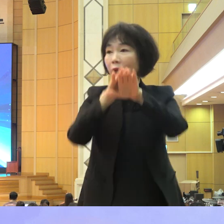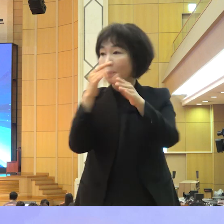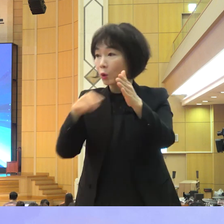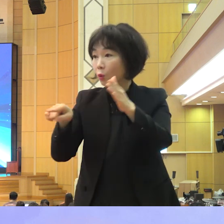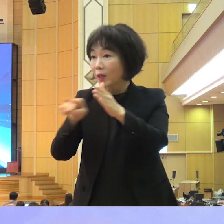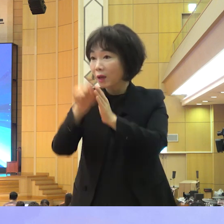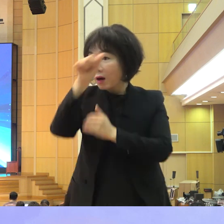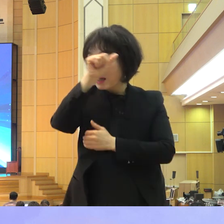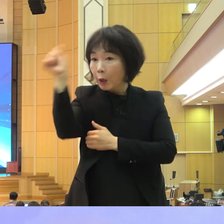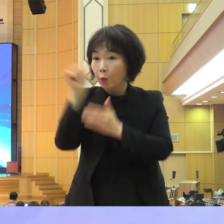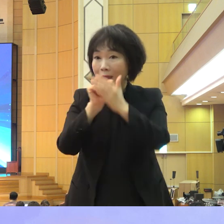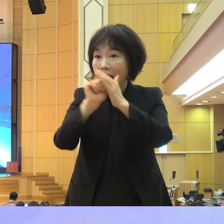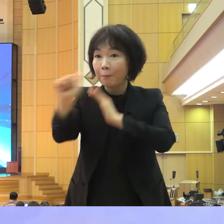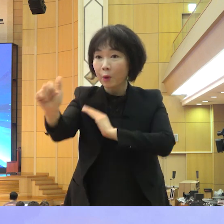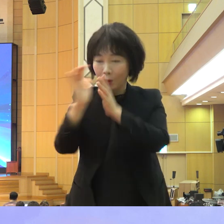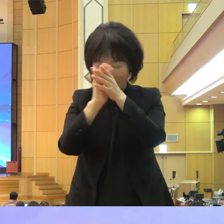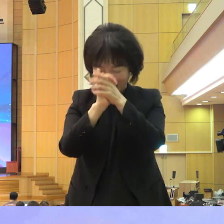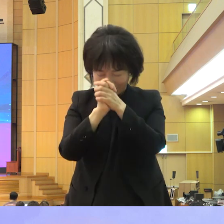아멘.